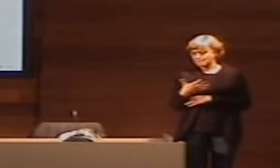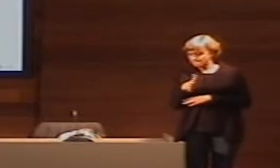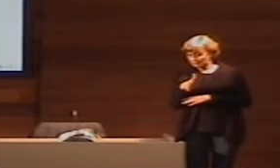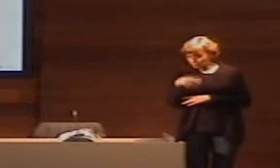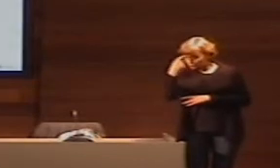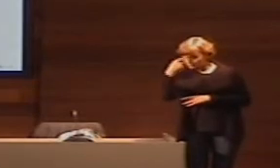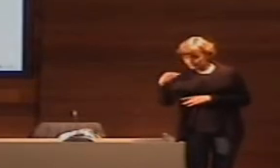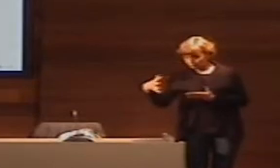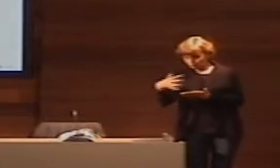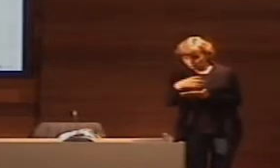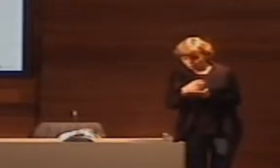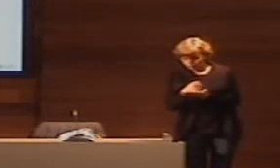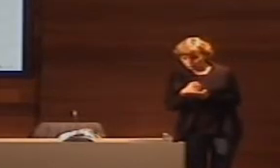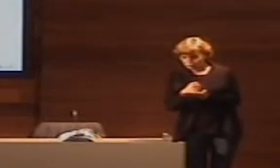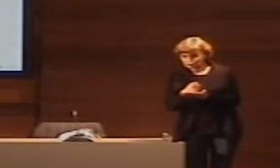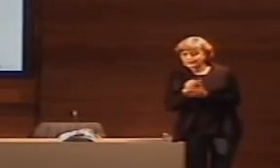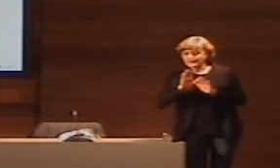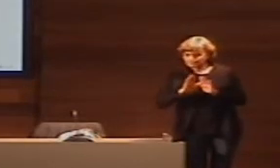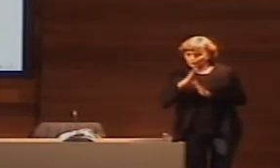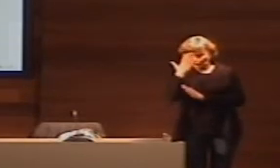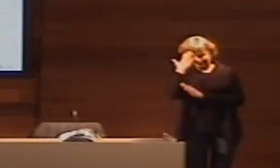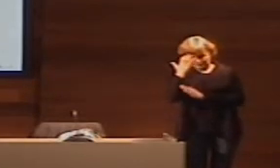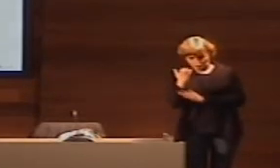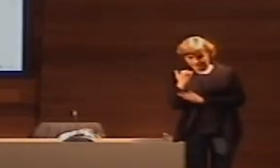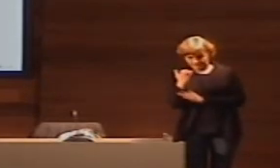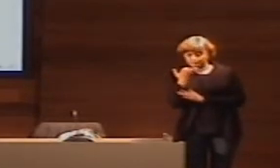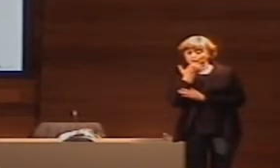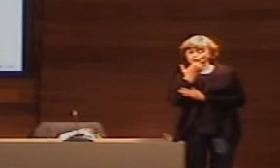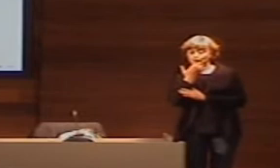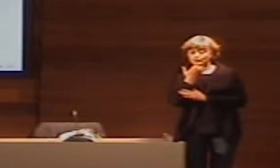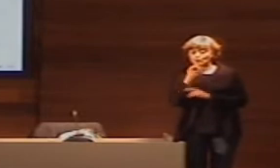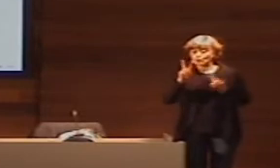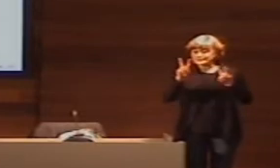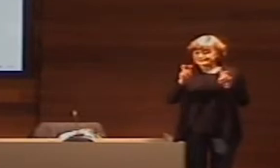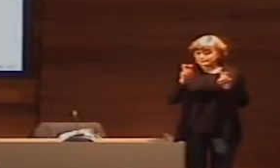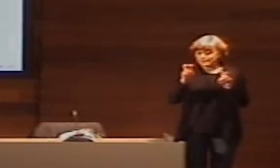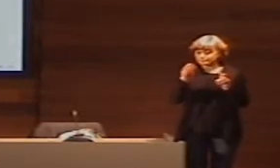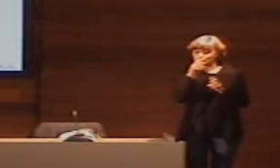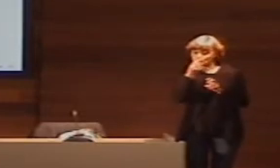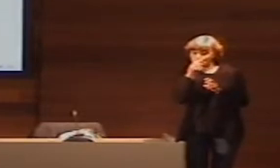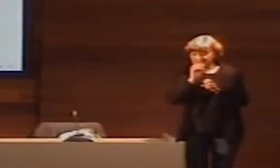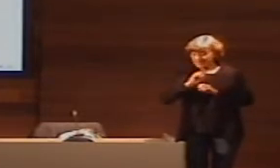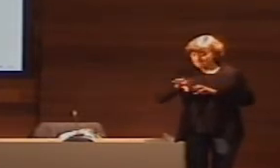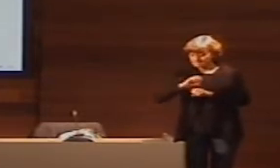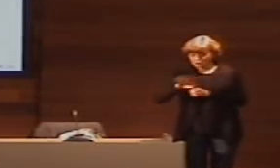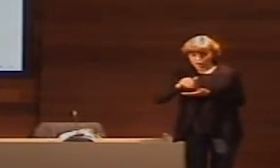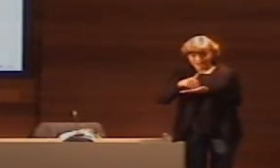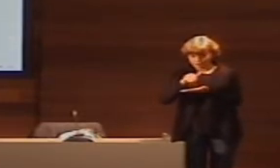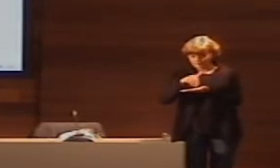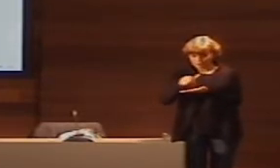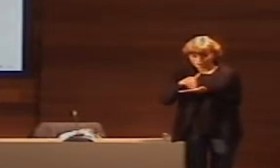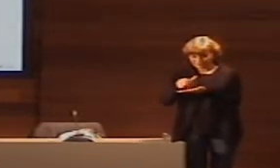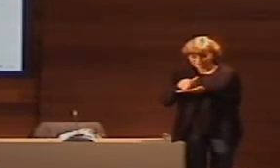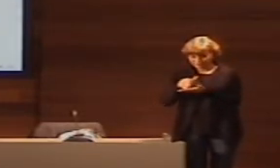no es importante recordarlo. La fracción orgánica, es decir, los restos de comida,